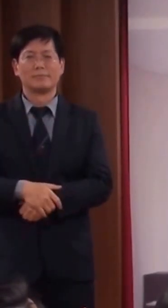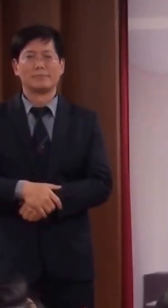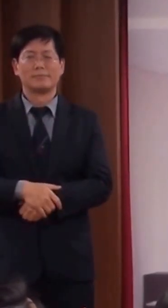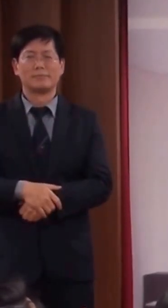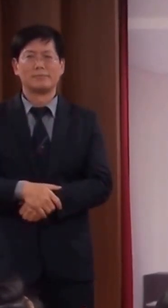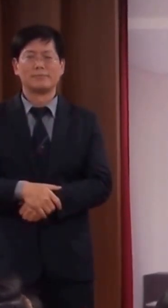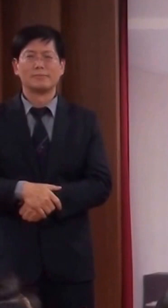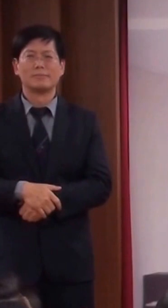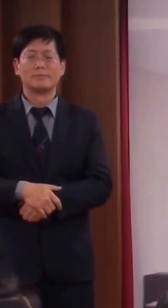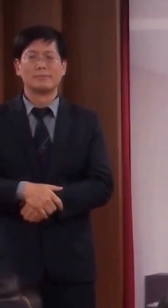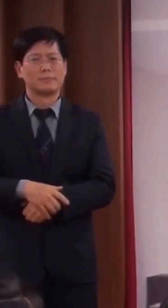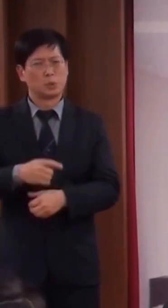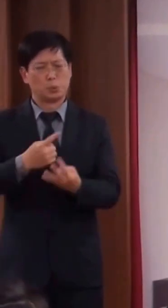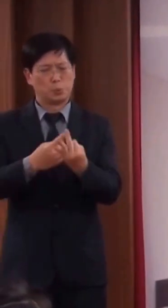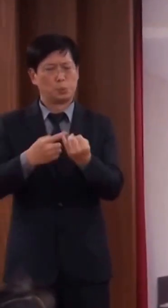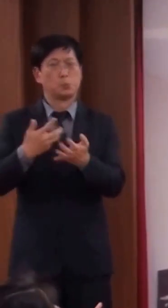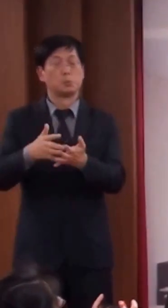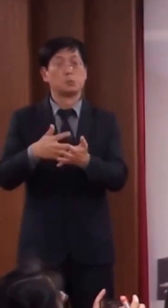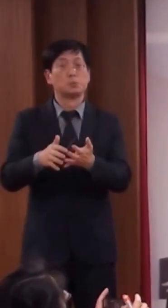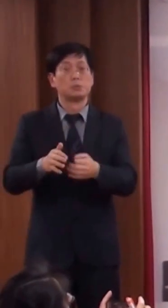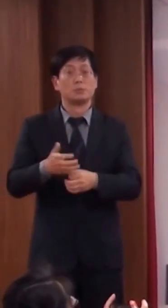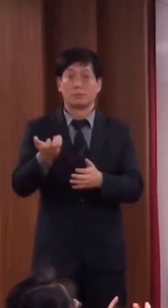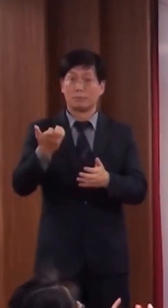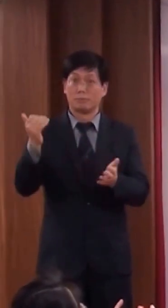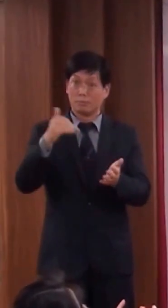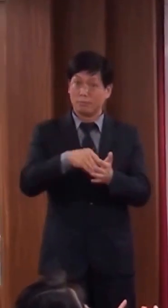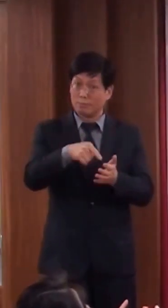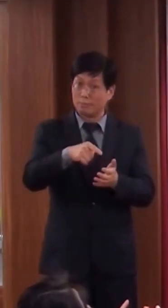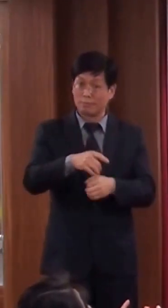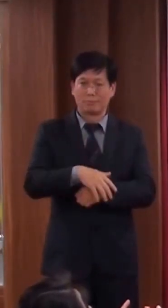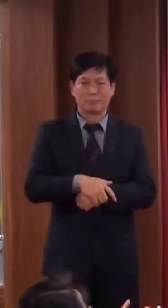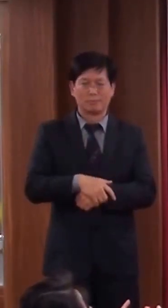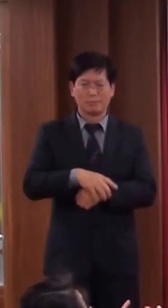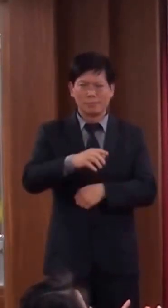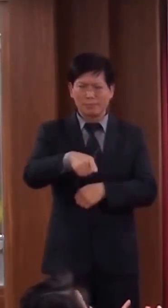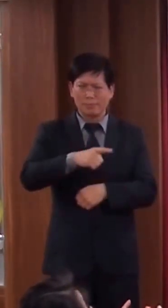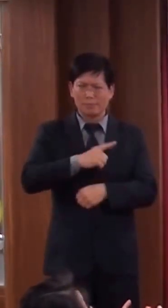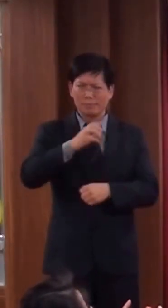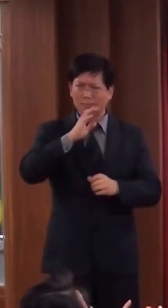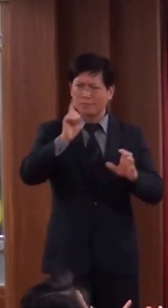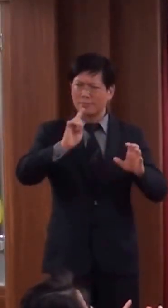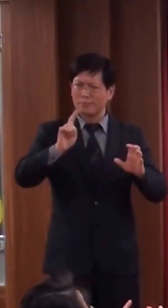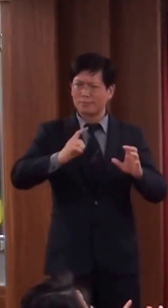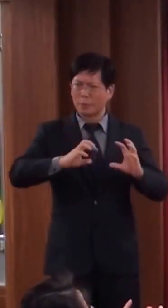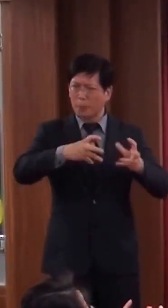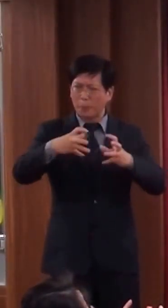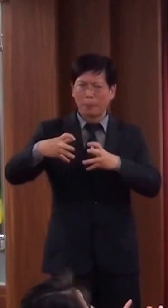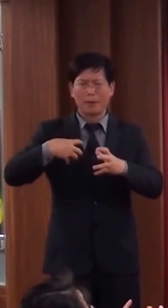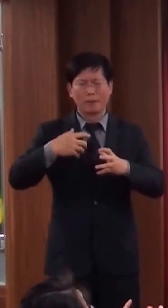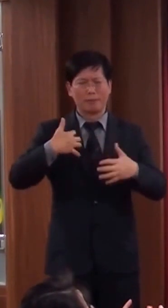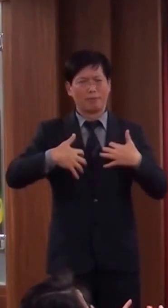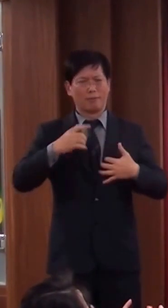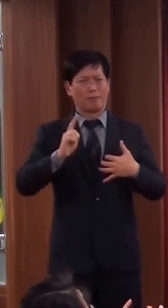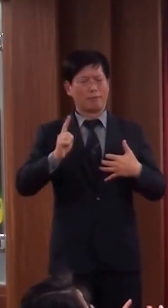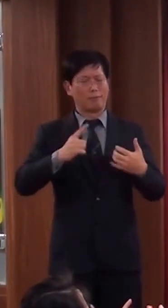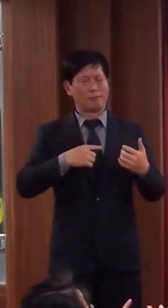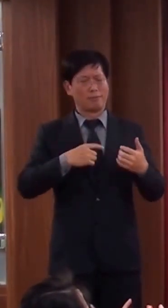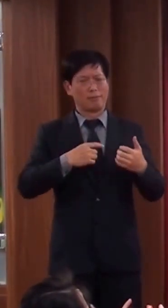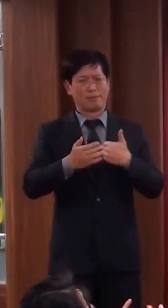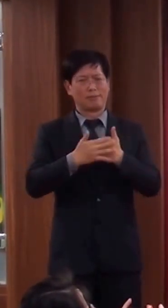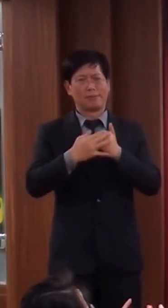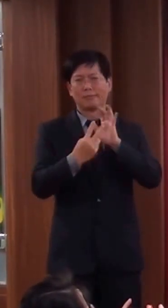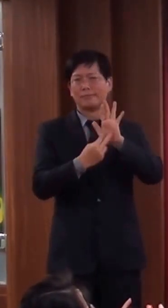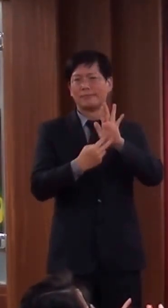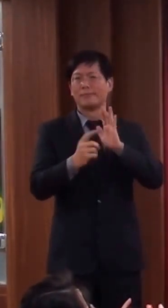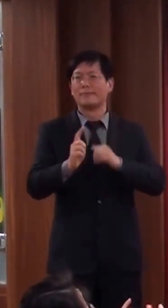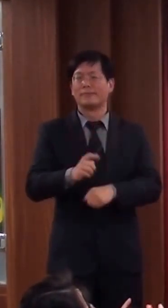这个已经非常多了。哎，这边我们到了这一步叫做翻番的好机会， 就是 这个是什么呢？是不是请处长跟我们揭晓